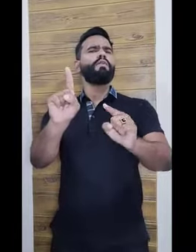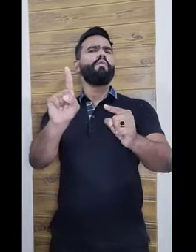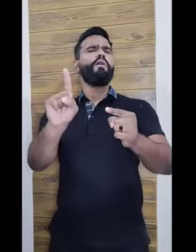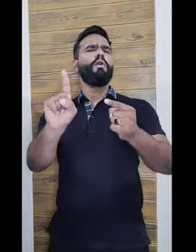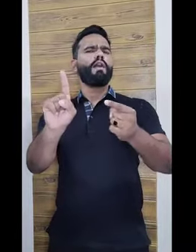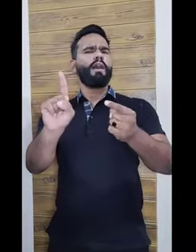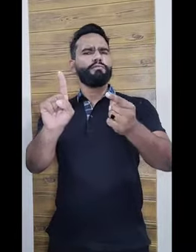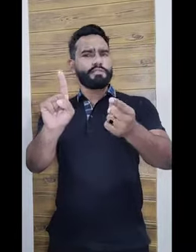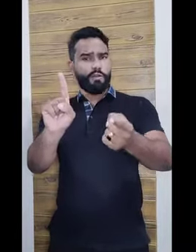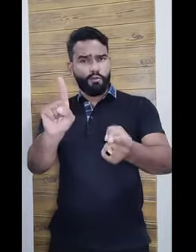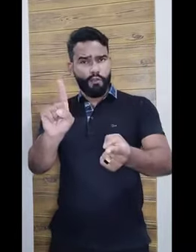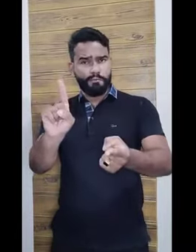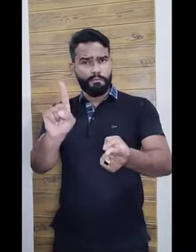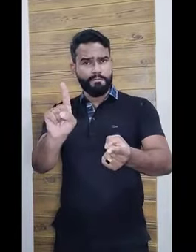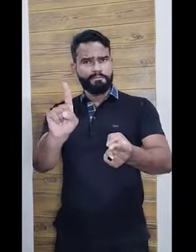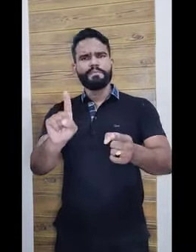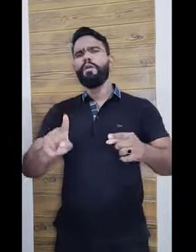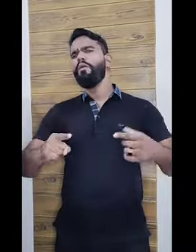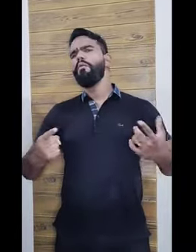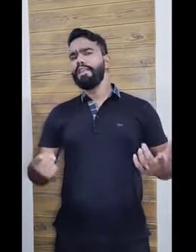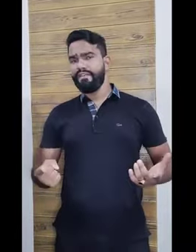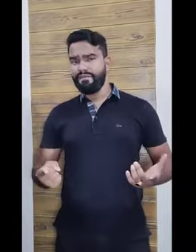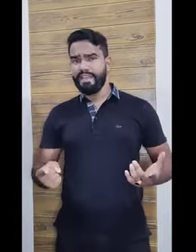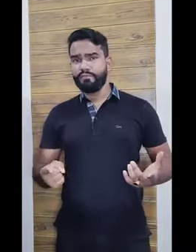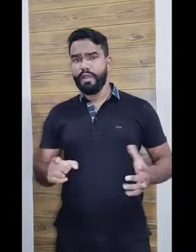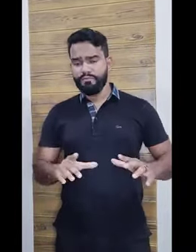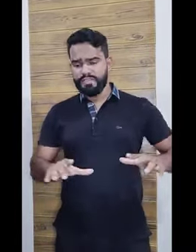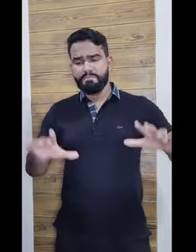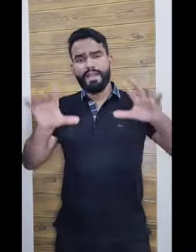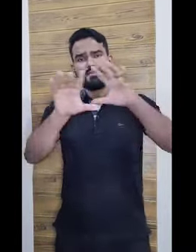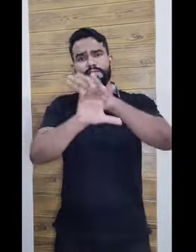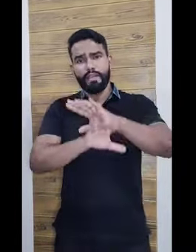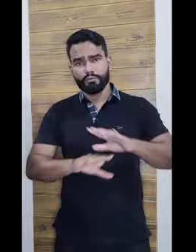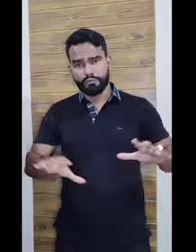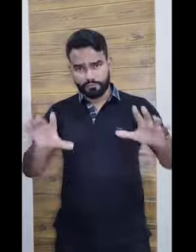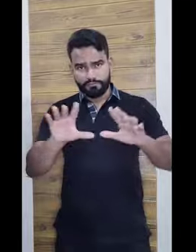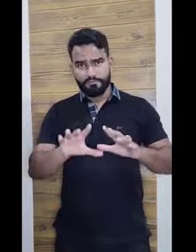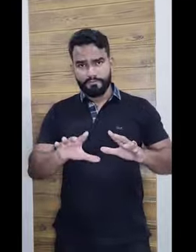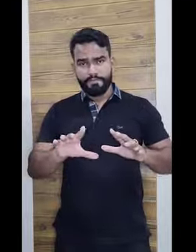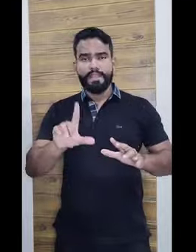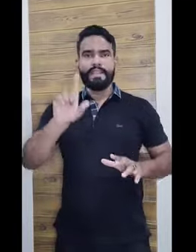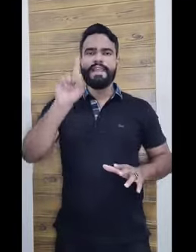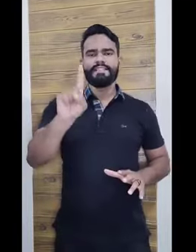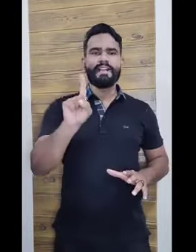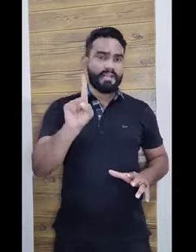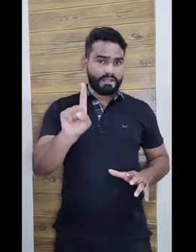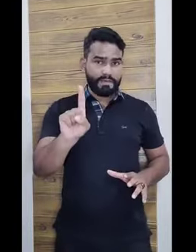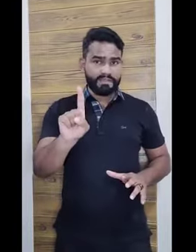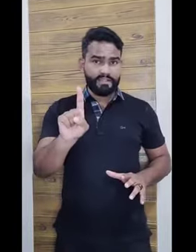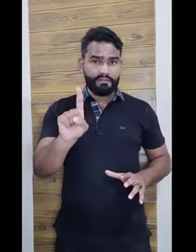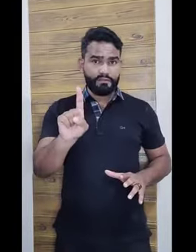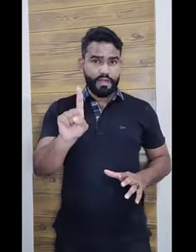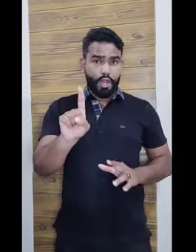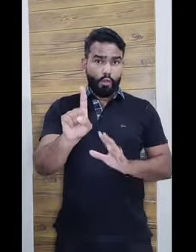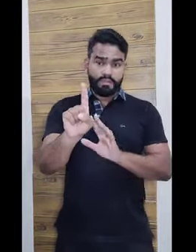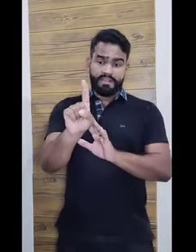qual local do seu corpo? Ou ele é feito em um espaço neutro? Nesse caso específico, o sinal